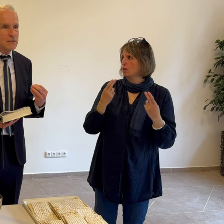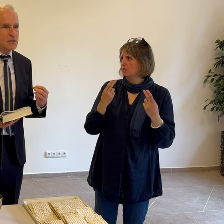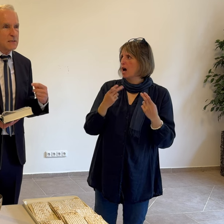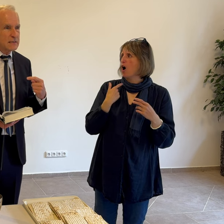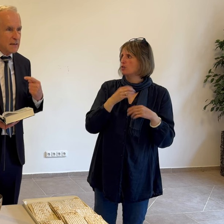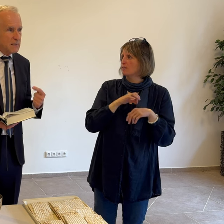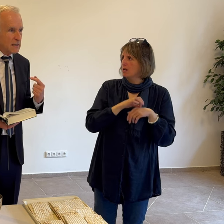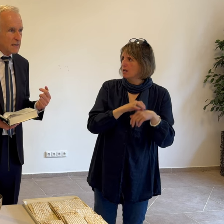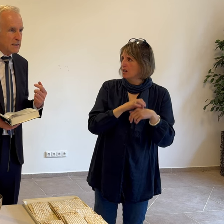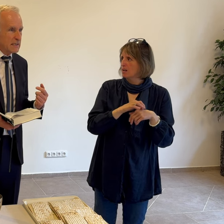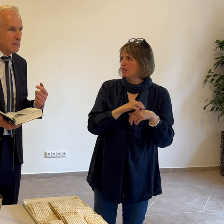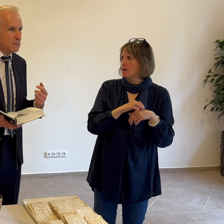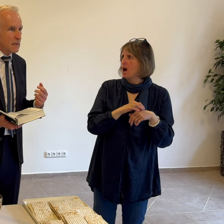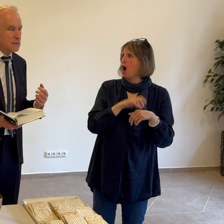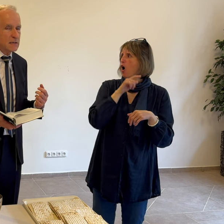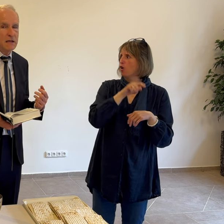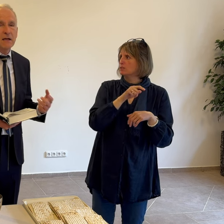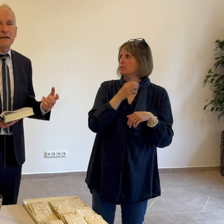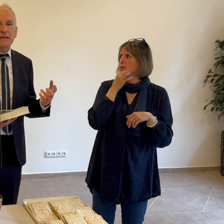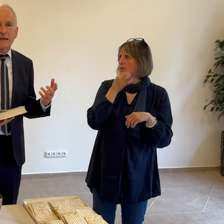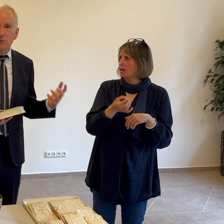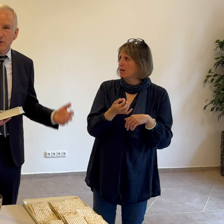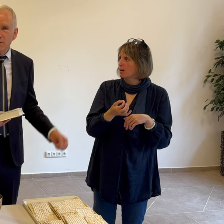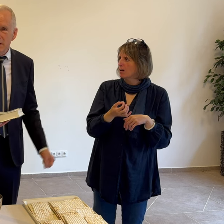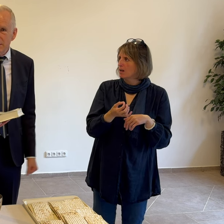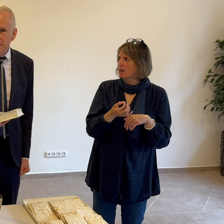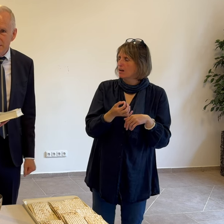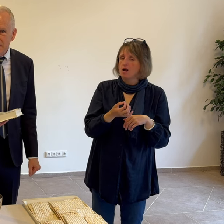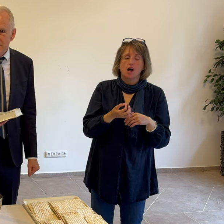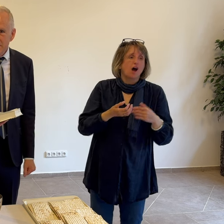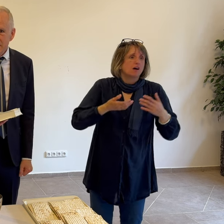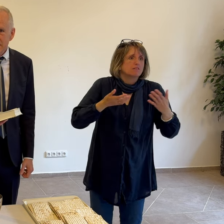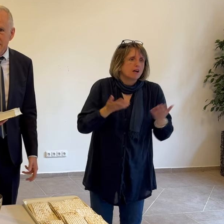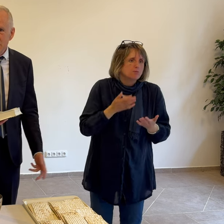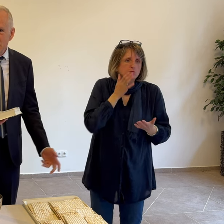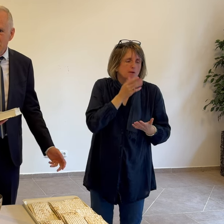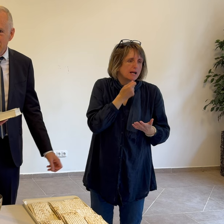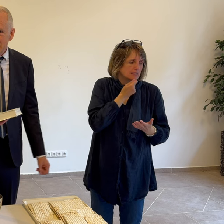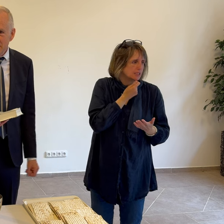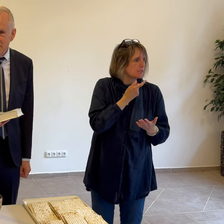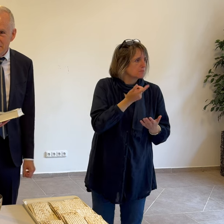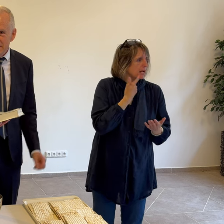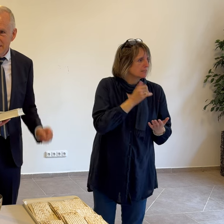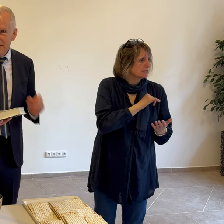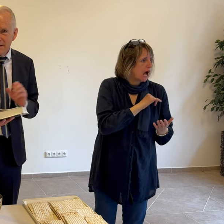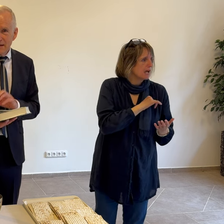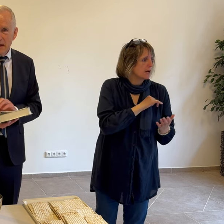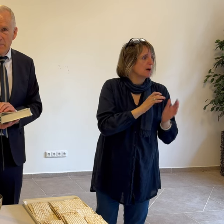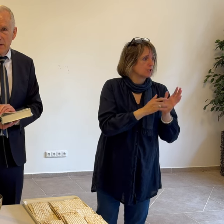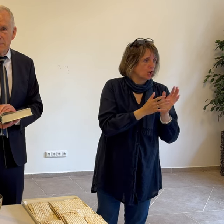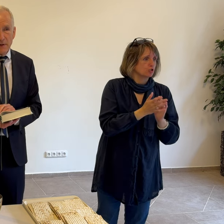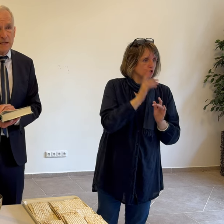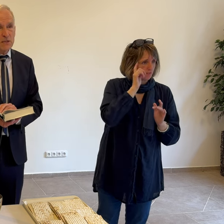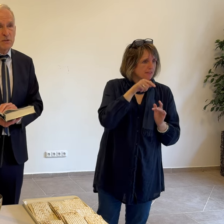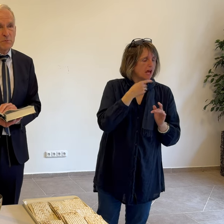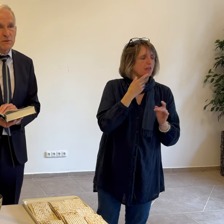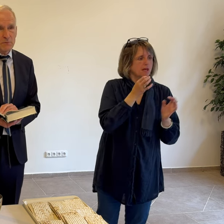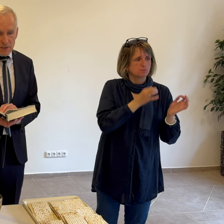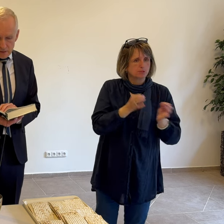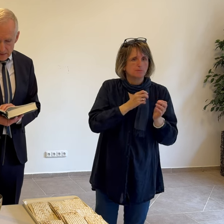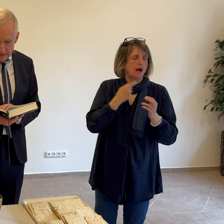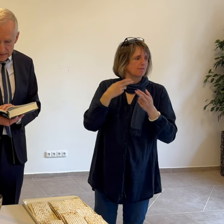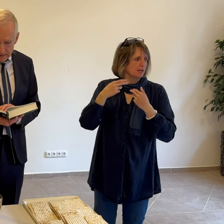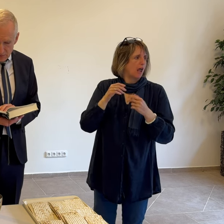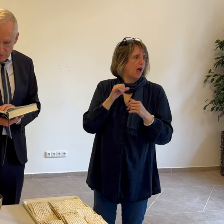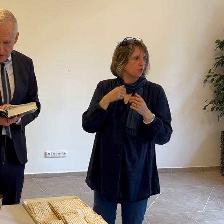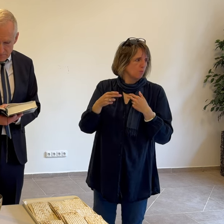učedníci šli sami za Kristem a ptali se kde budou velikonoce kde to budeme slavit a pán pán ježíš jim potom